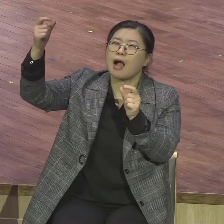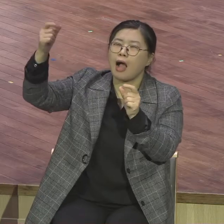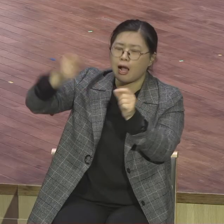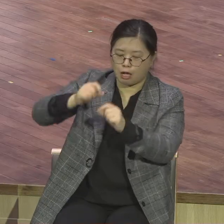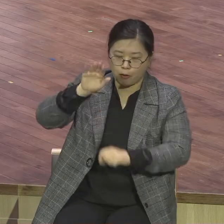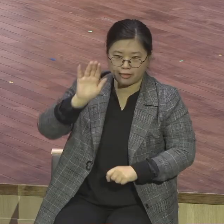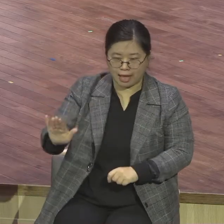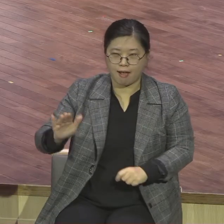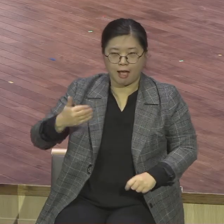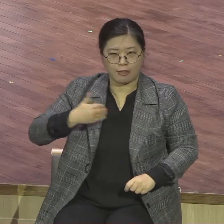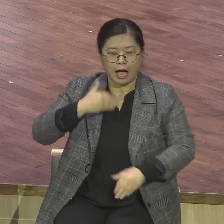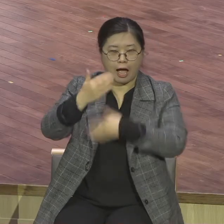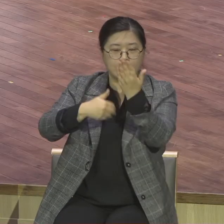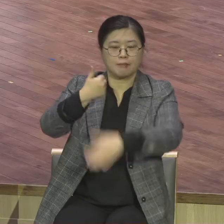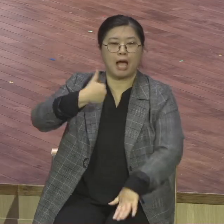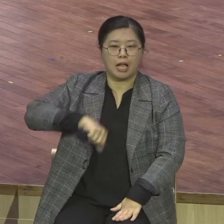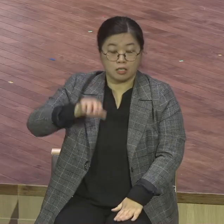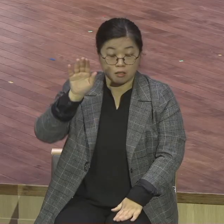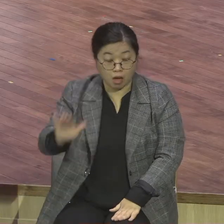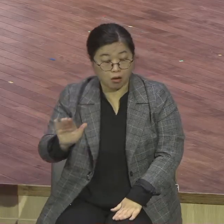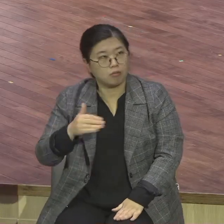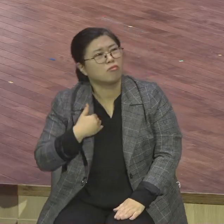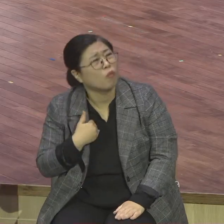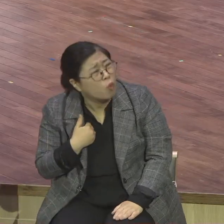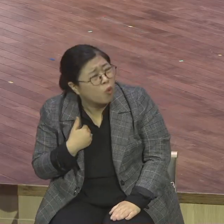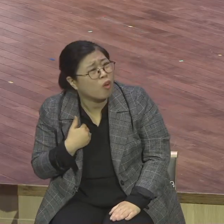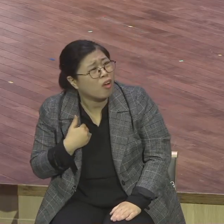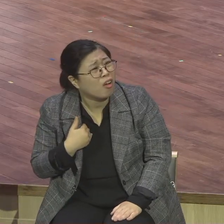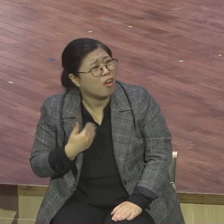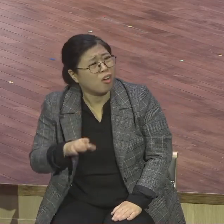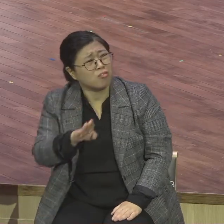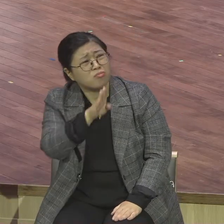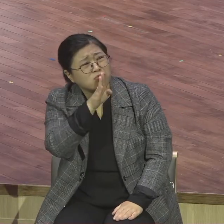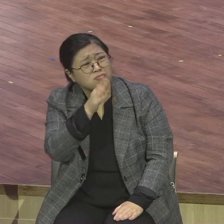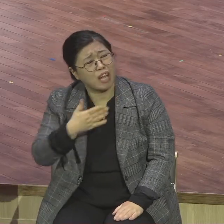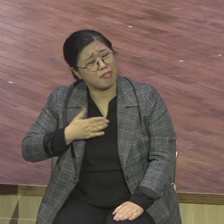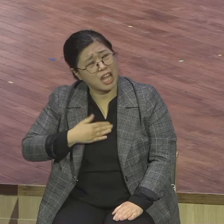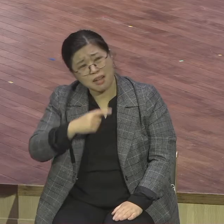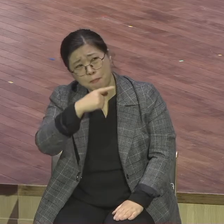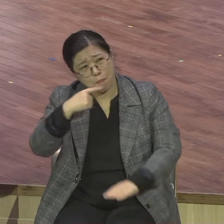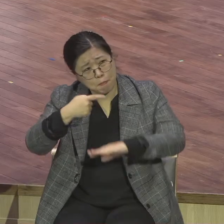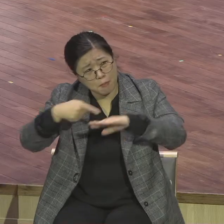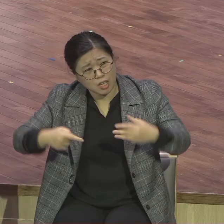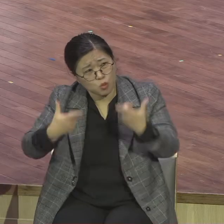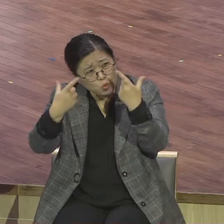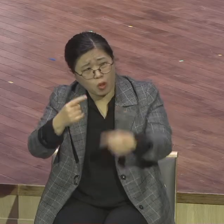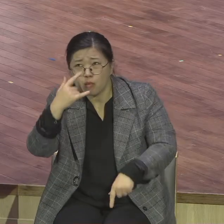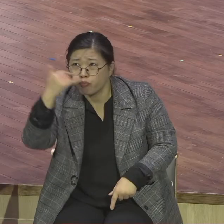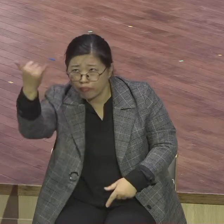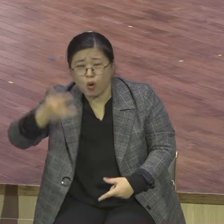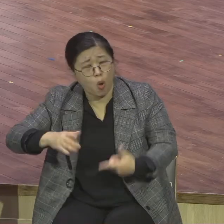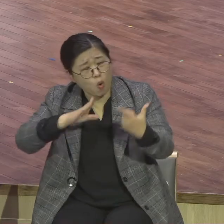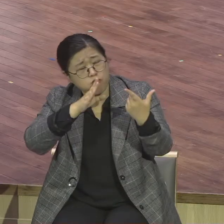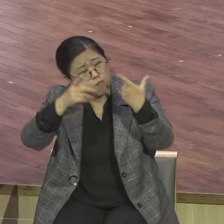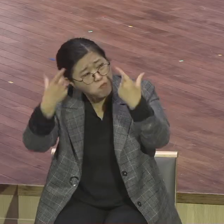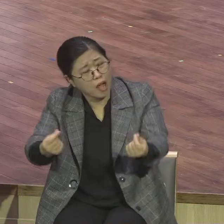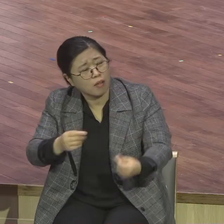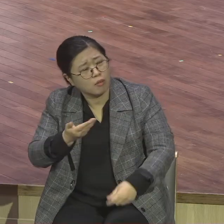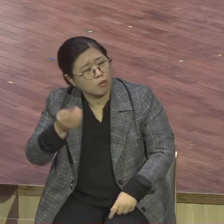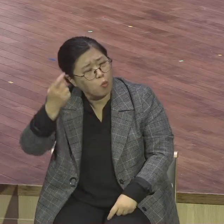오히려 남이 아니라 육신의 형제이기 때문에 더더욱 믿을 수가